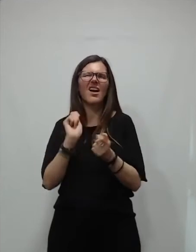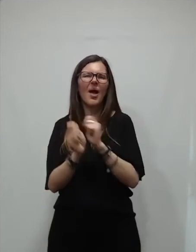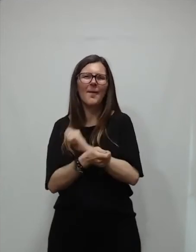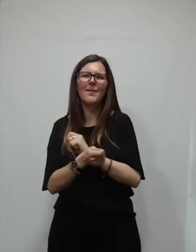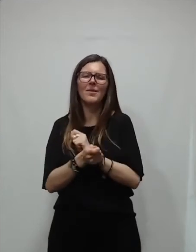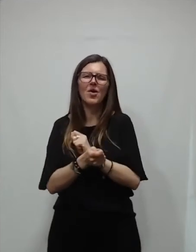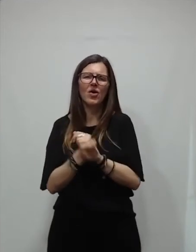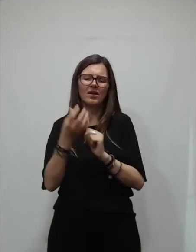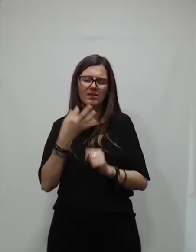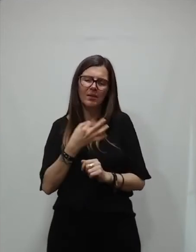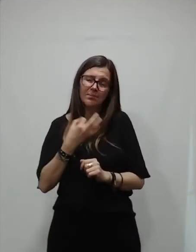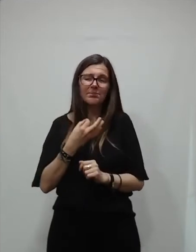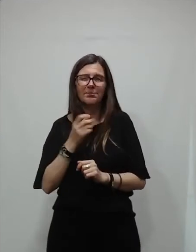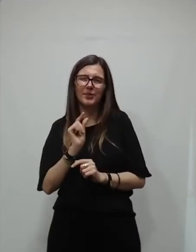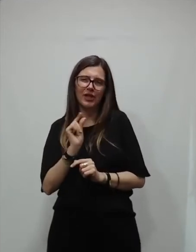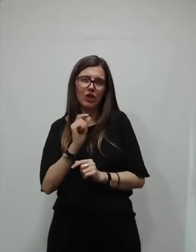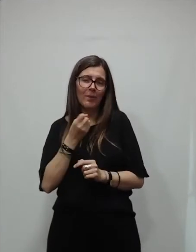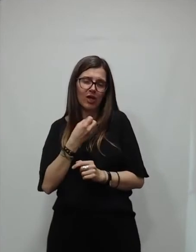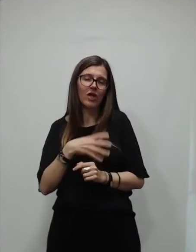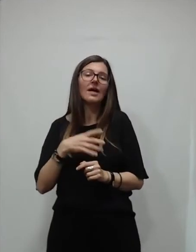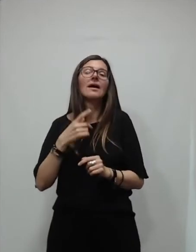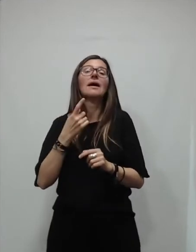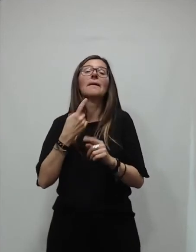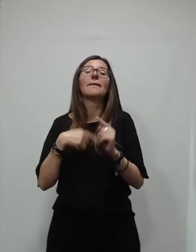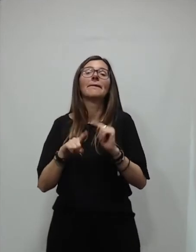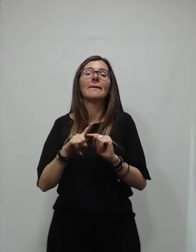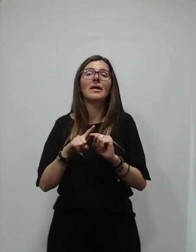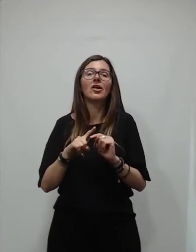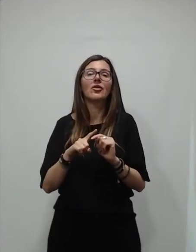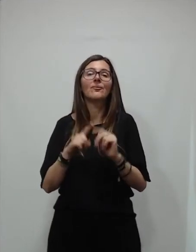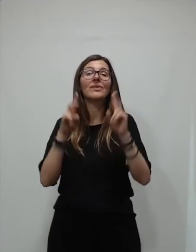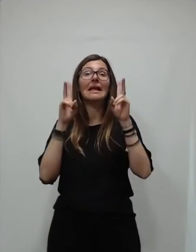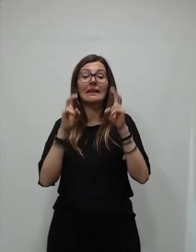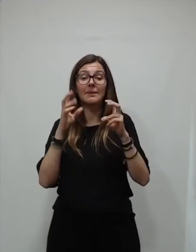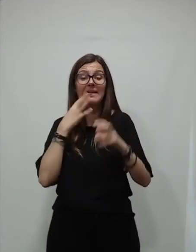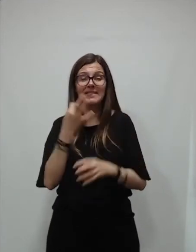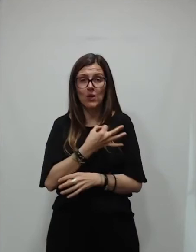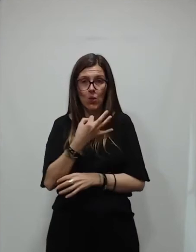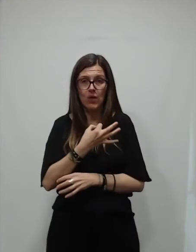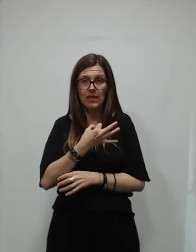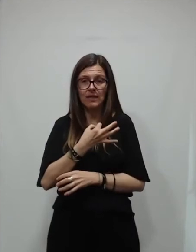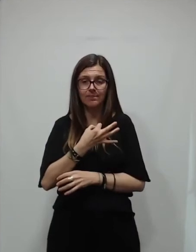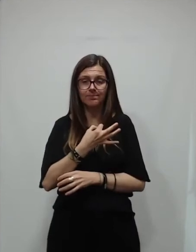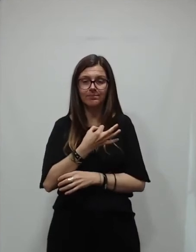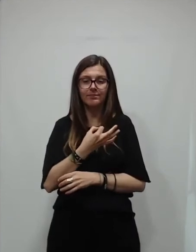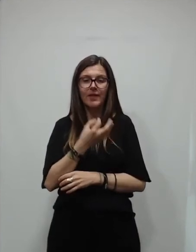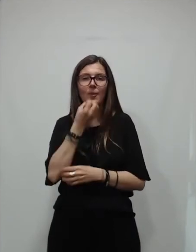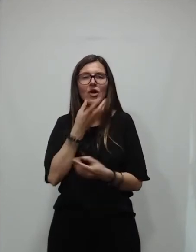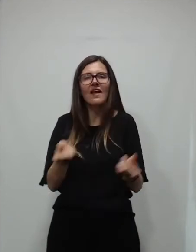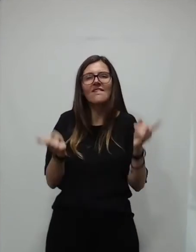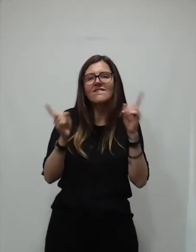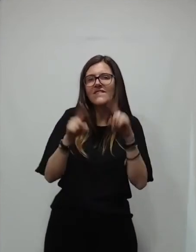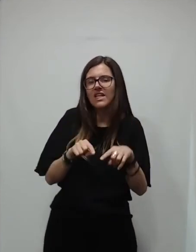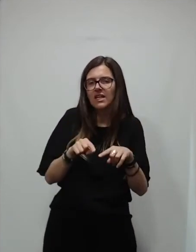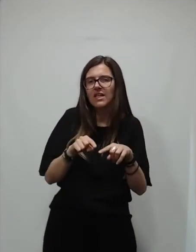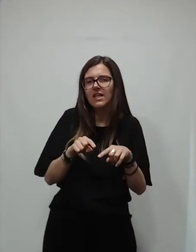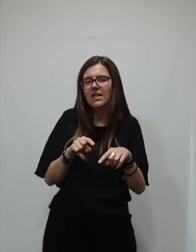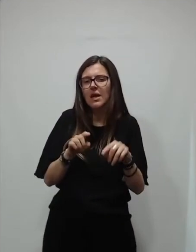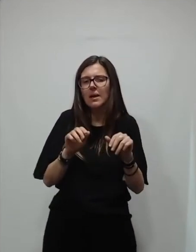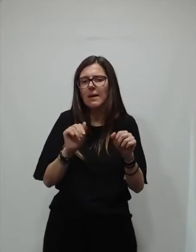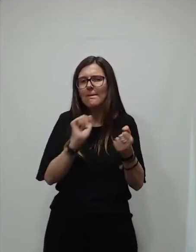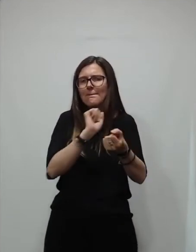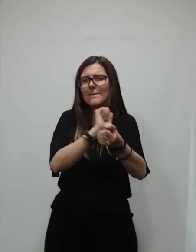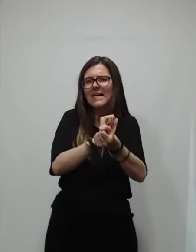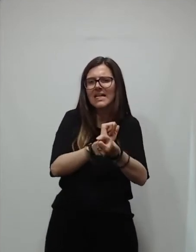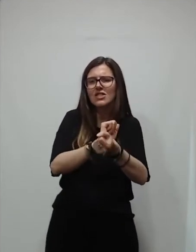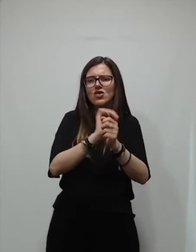Pero básicamente lo que es una estafa de etiqueta. La medida de seguridad es la consecuencia de imponerlo, de un delito,